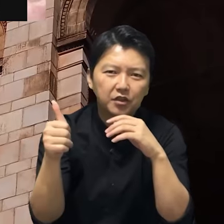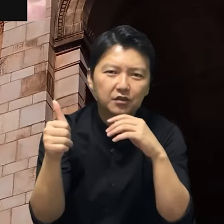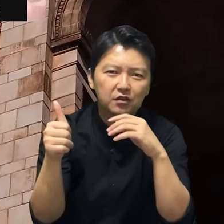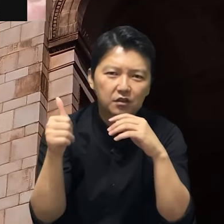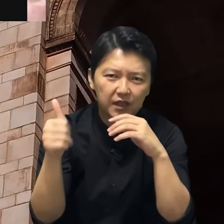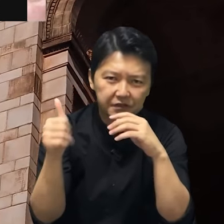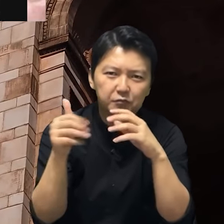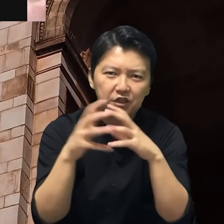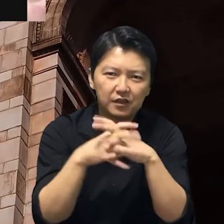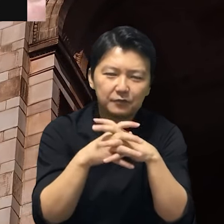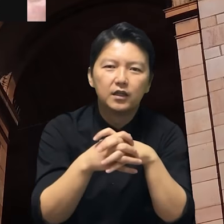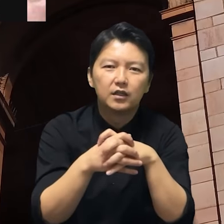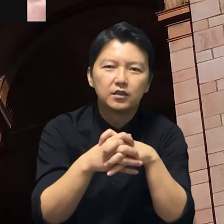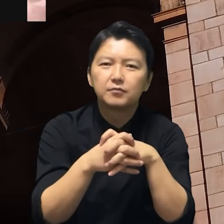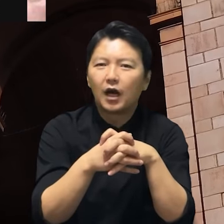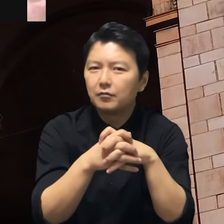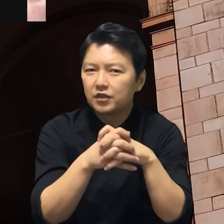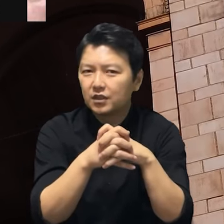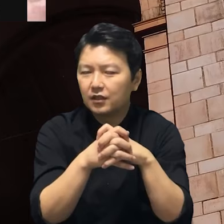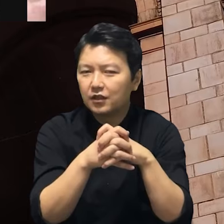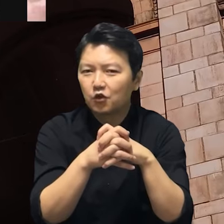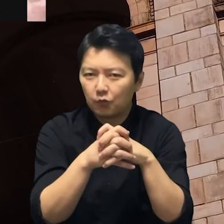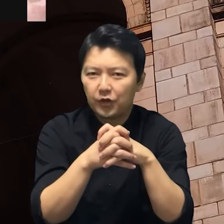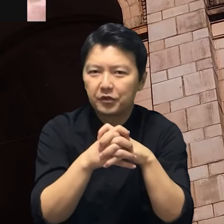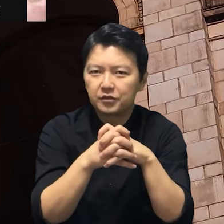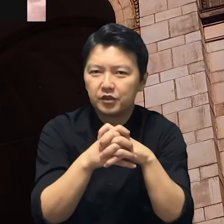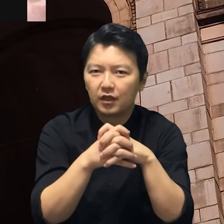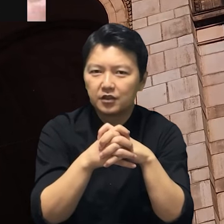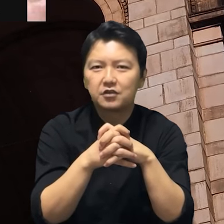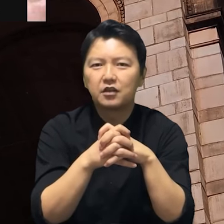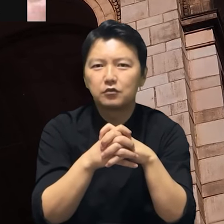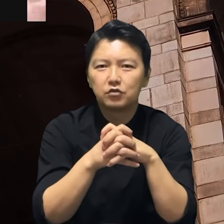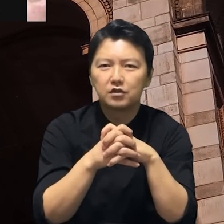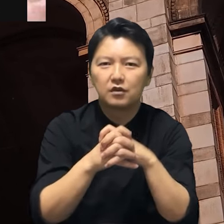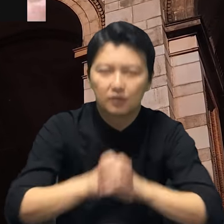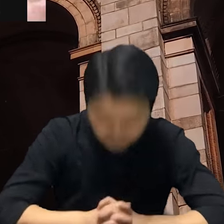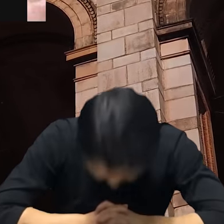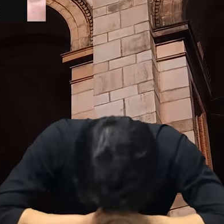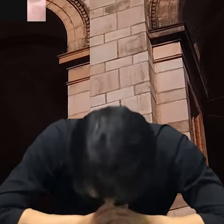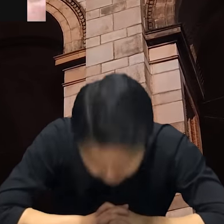탑이었던 것 같습니다. 그럼 다음 시간에 또 뵙겠습니다. 시청해주셔서 감사합니다.